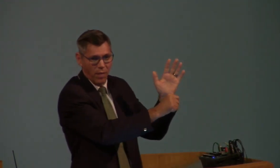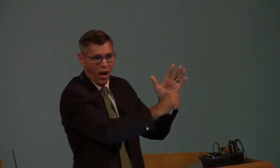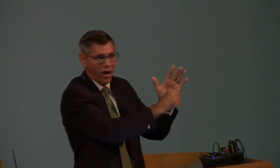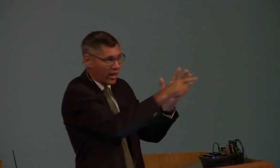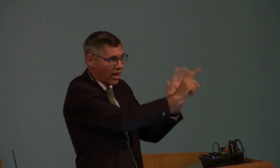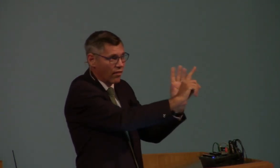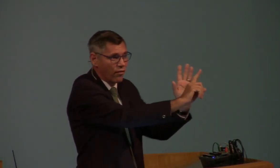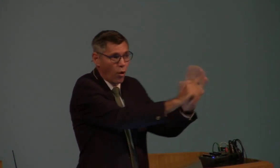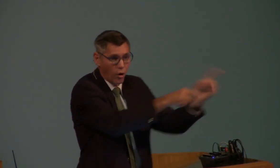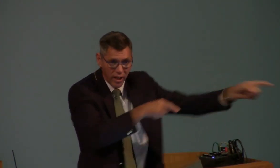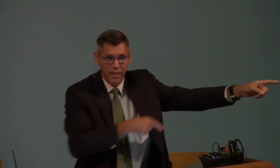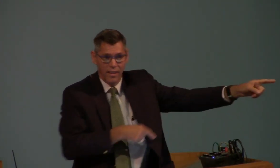julle volg dit.